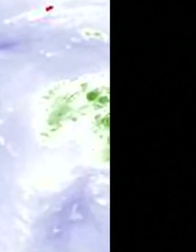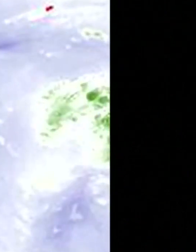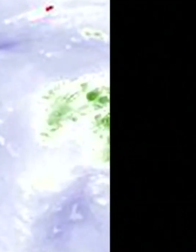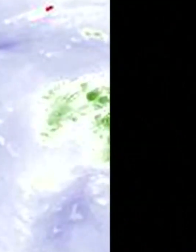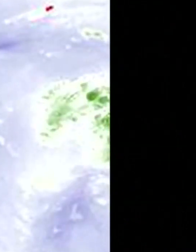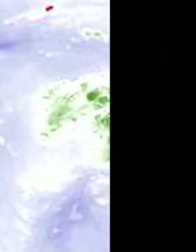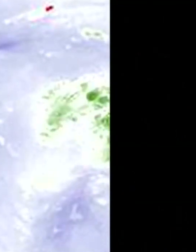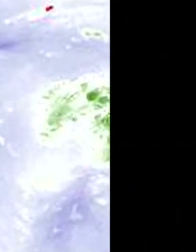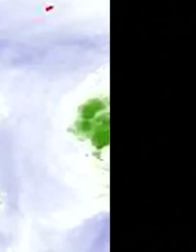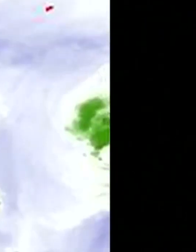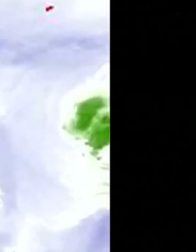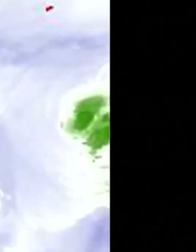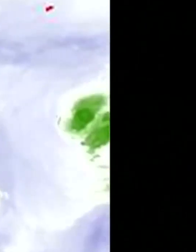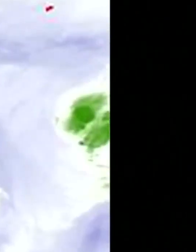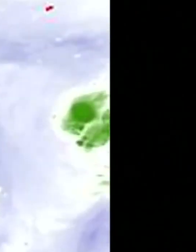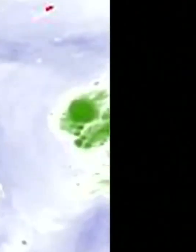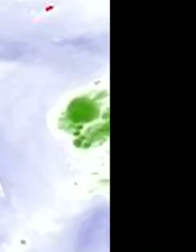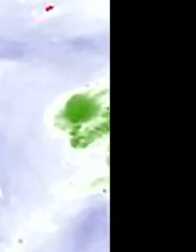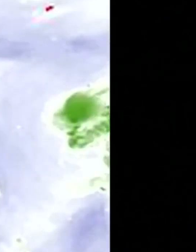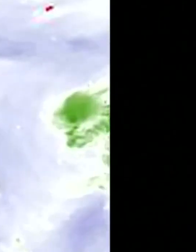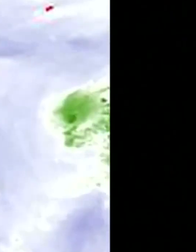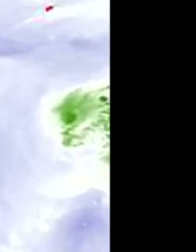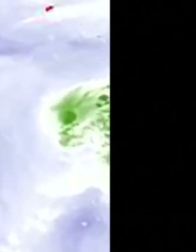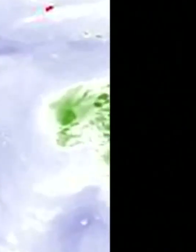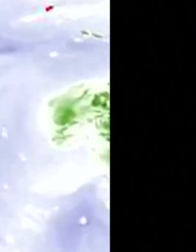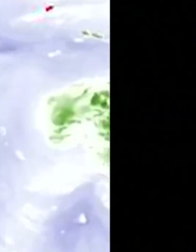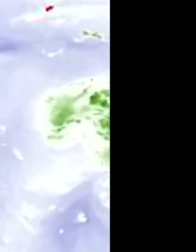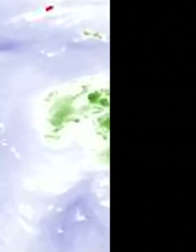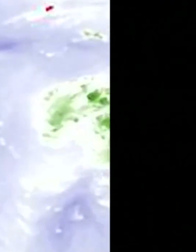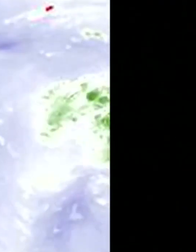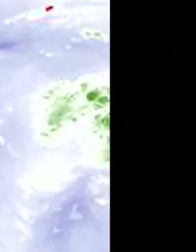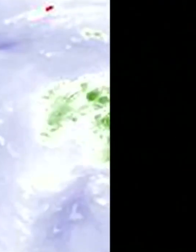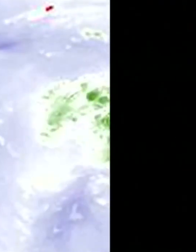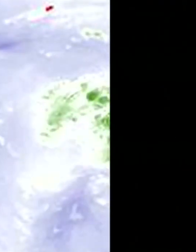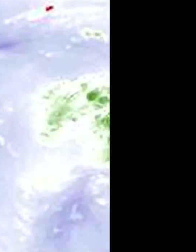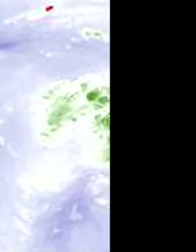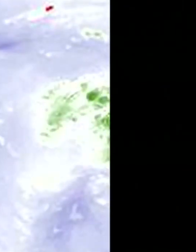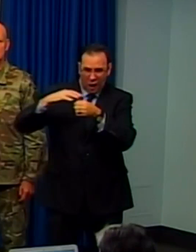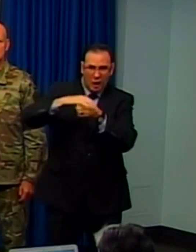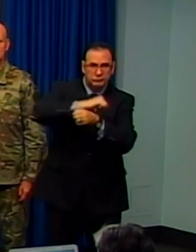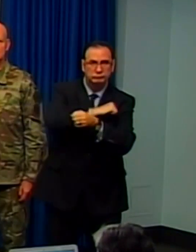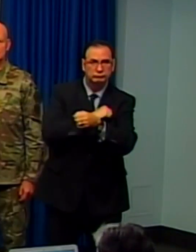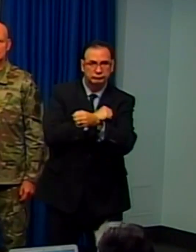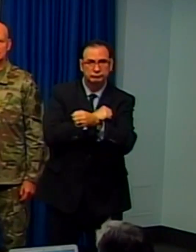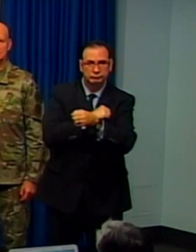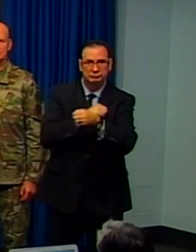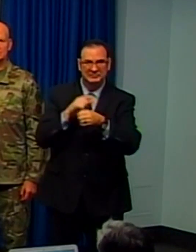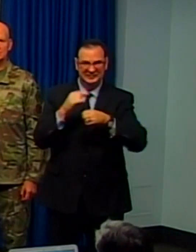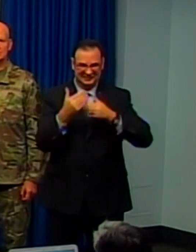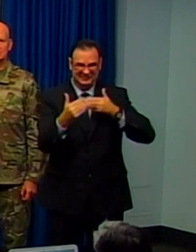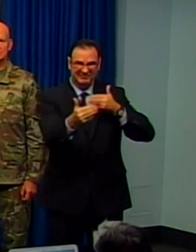Nun bewegt sich der Wirbelsturm langsam auf Florida zu. Gouverneur DeSantis sagte, alle